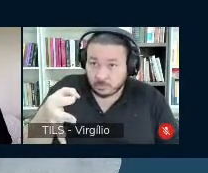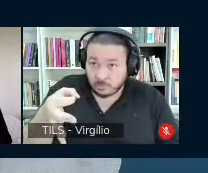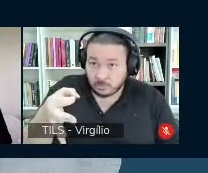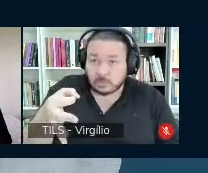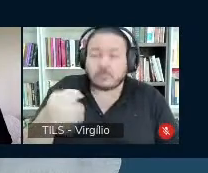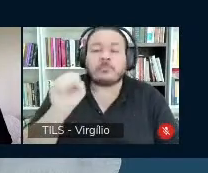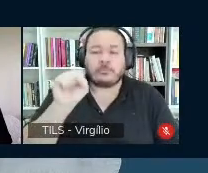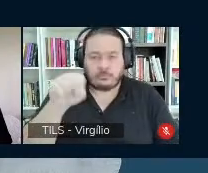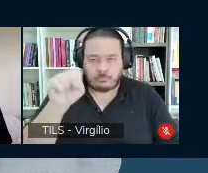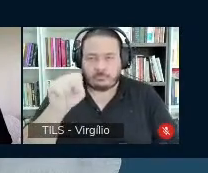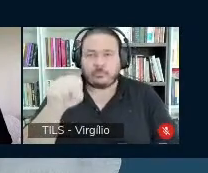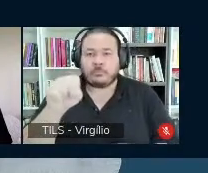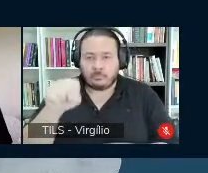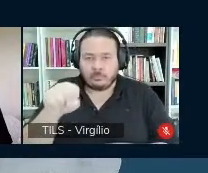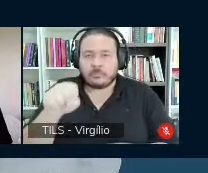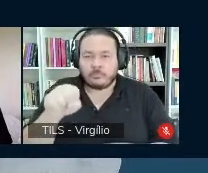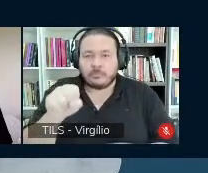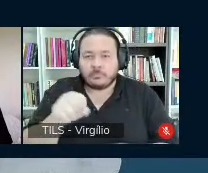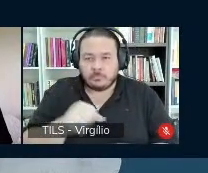Sim, senhora, professora.